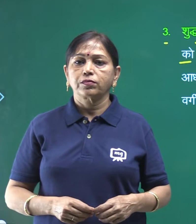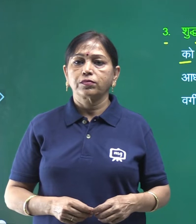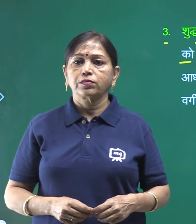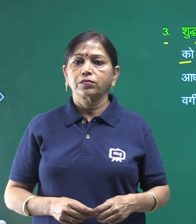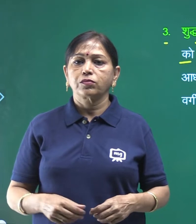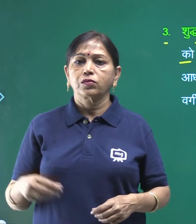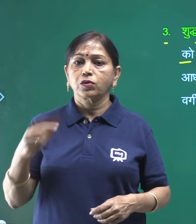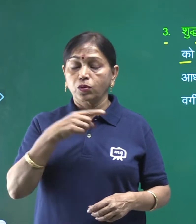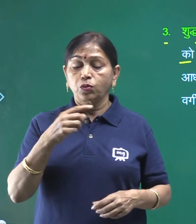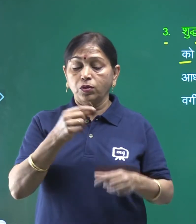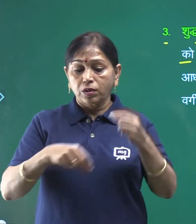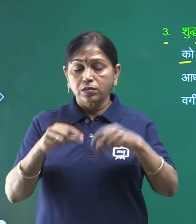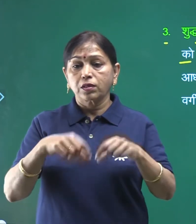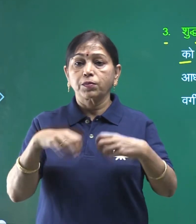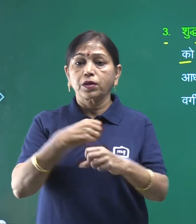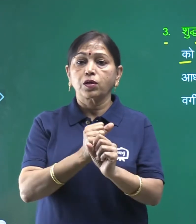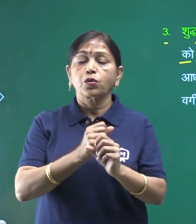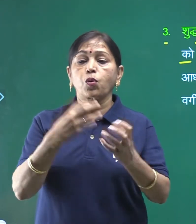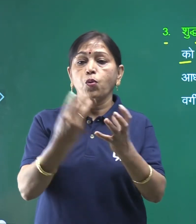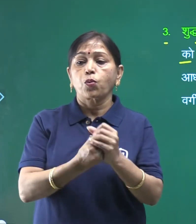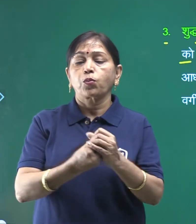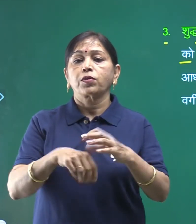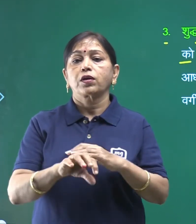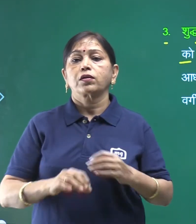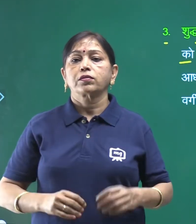उनके रासायनिक संगठन के